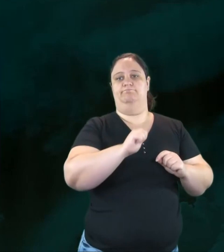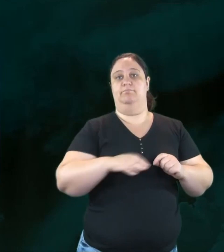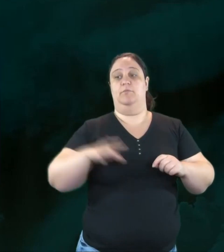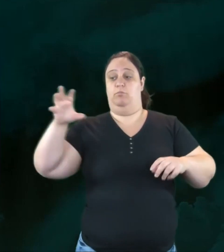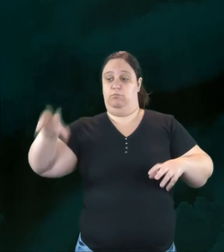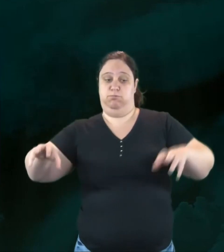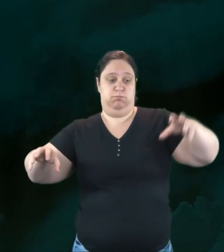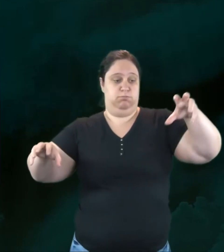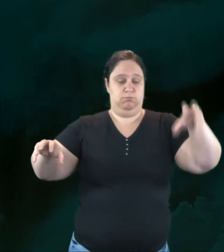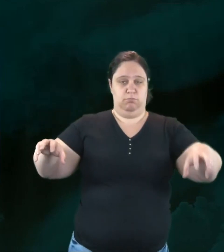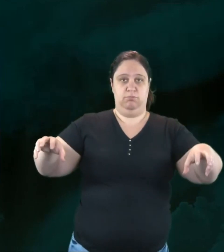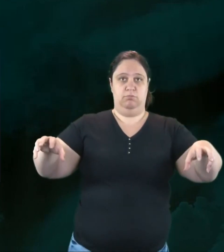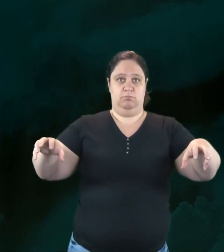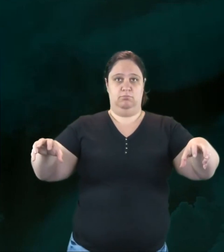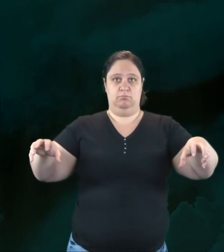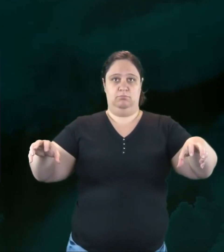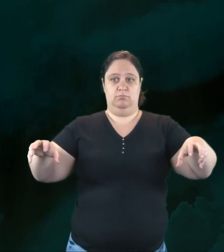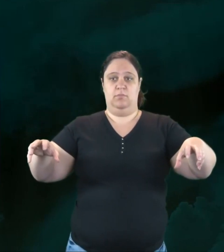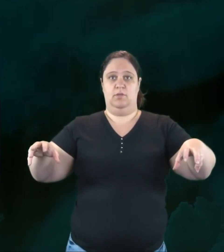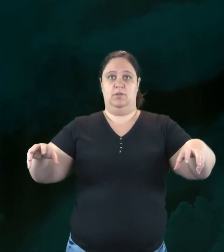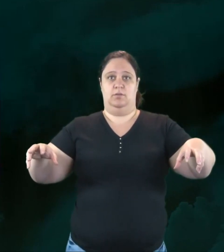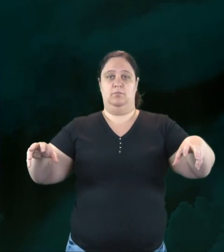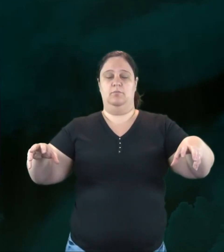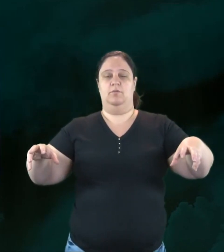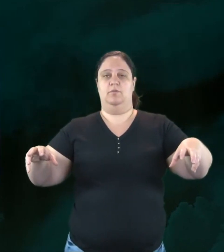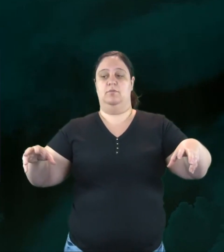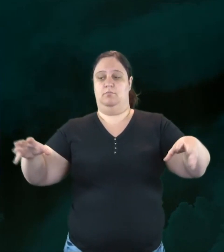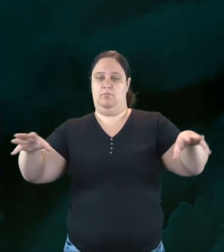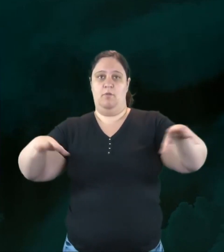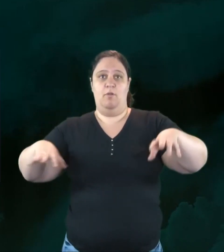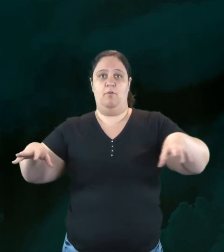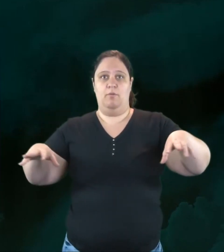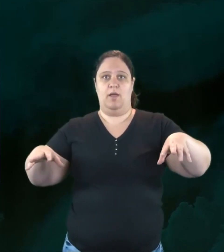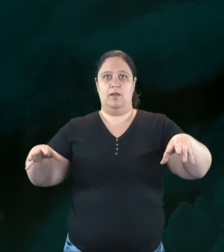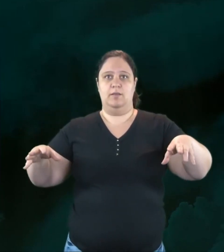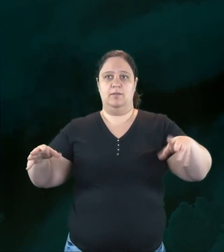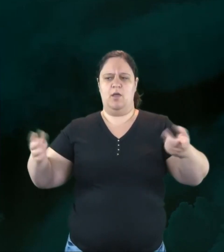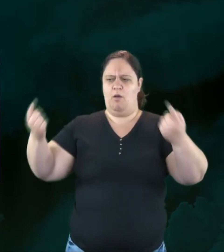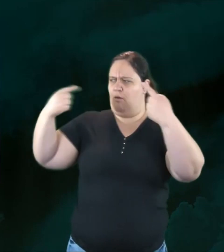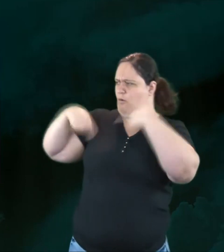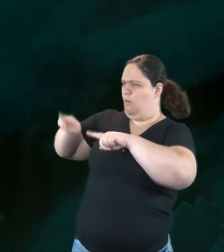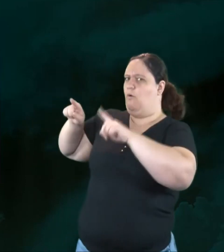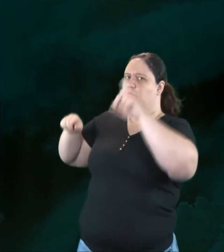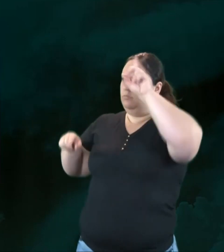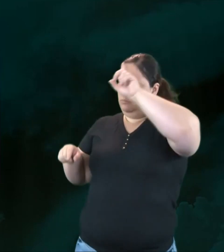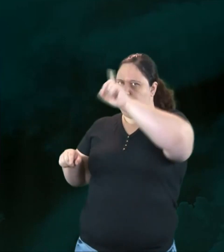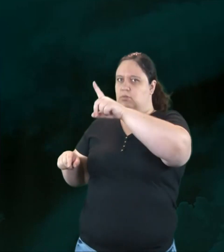são dois reinos que são contra Deus.